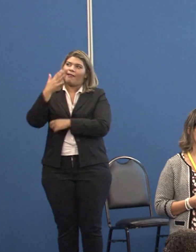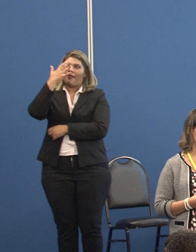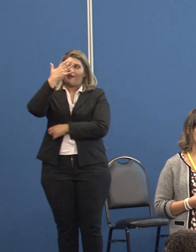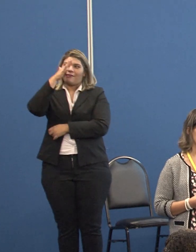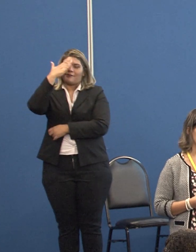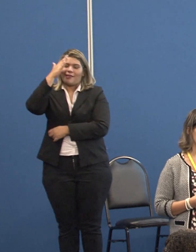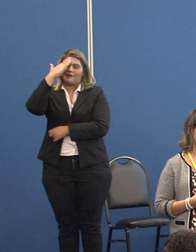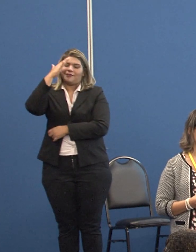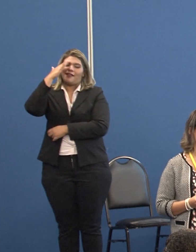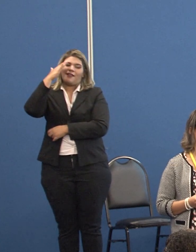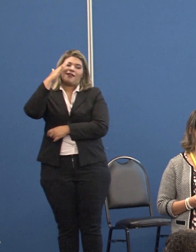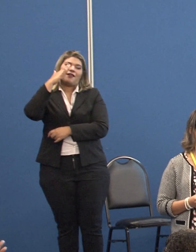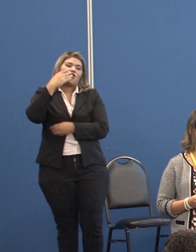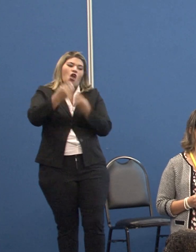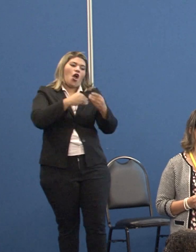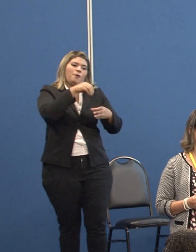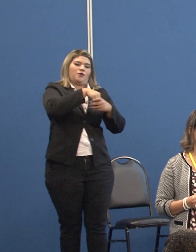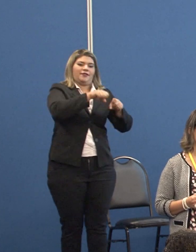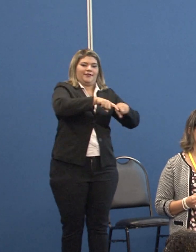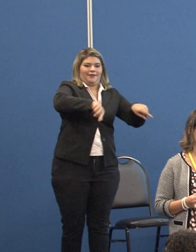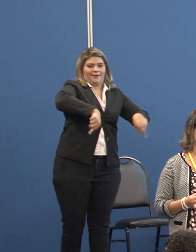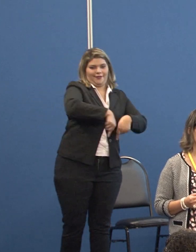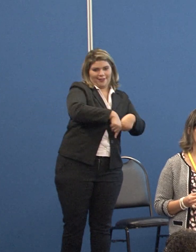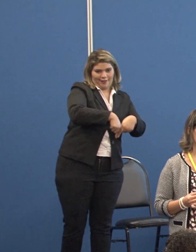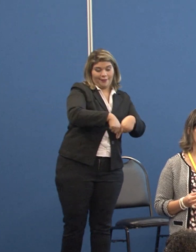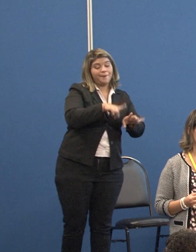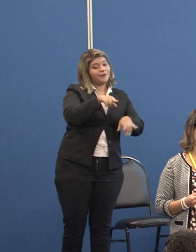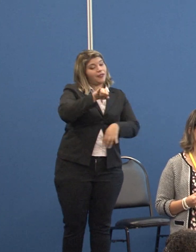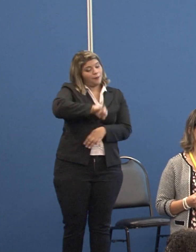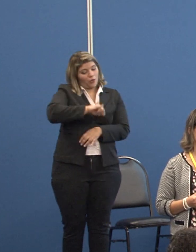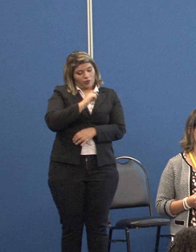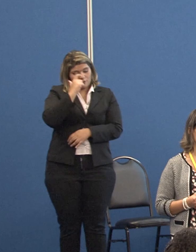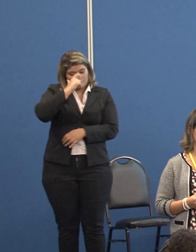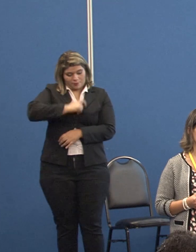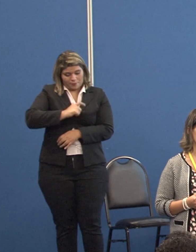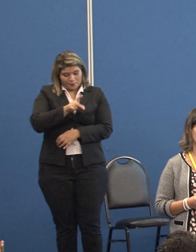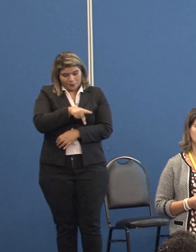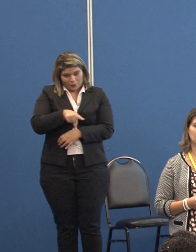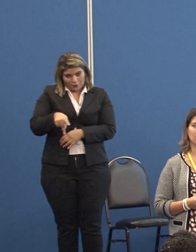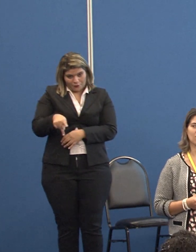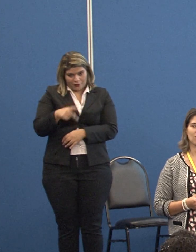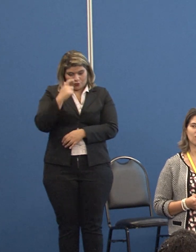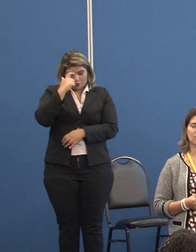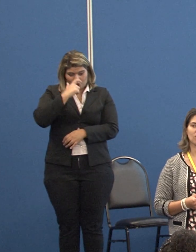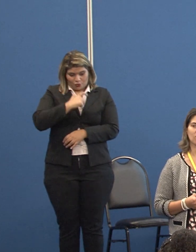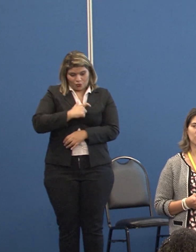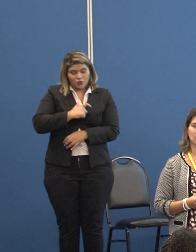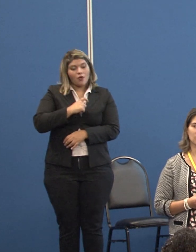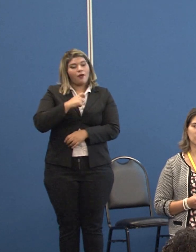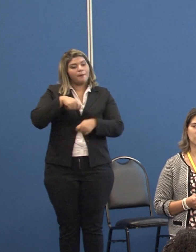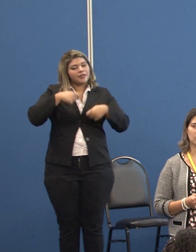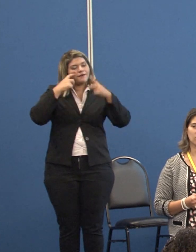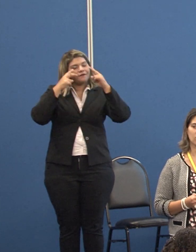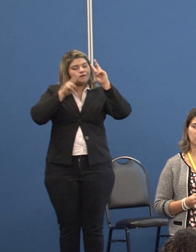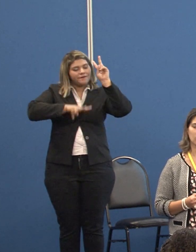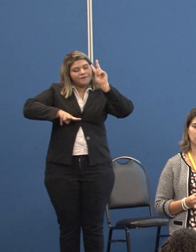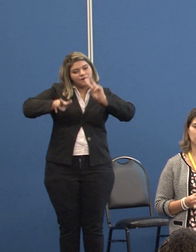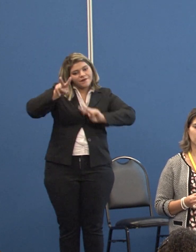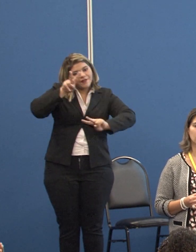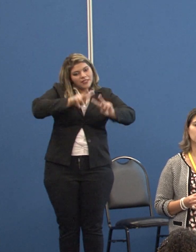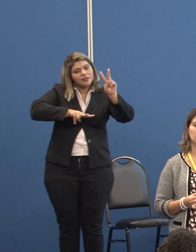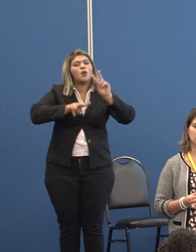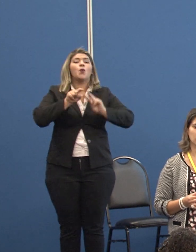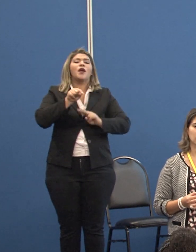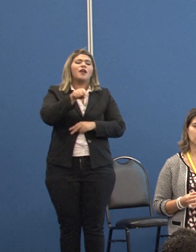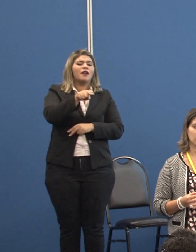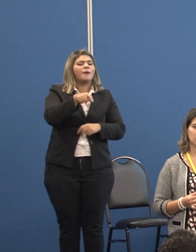sendo feito dentro da sala de aula. Então, é importante que o docente também tenha essa visão de que o aluno precisa levar